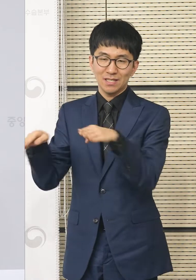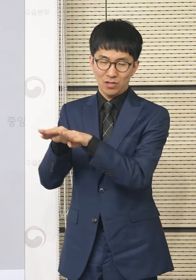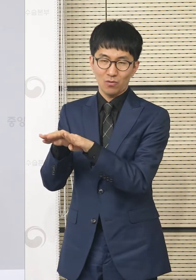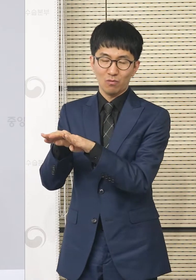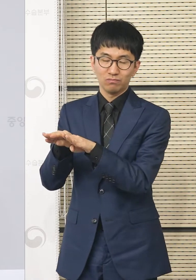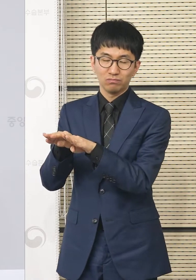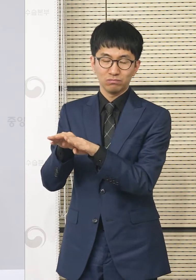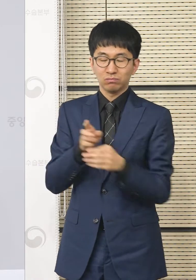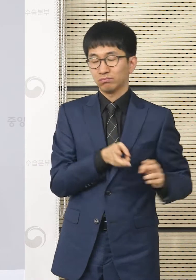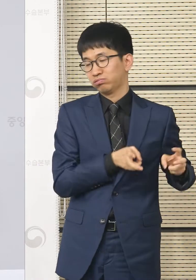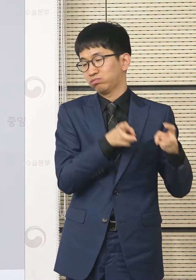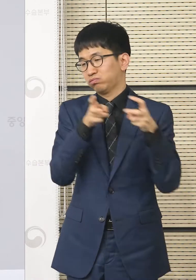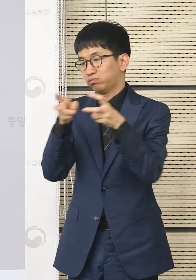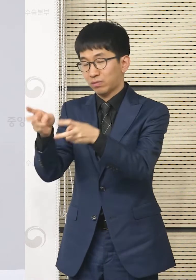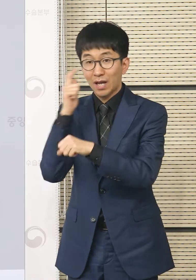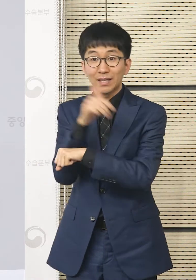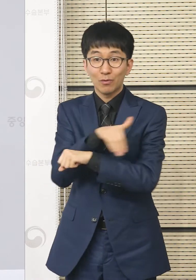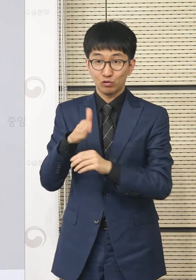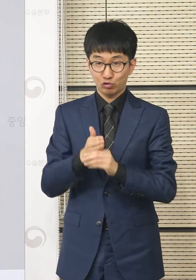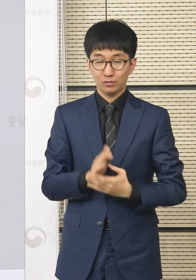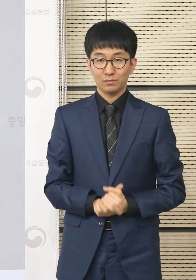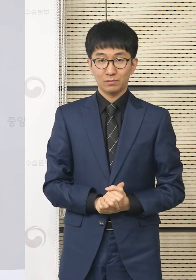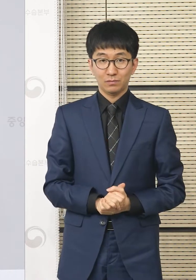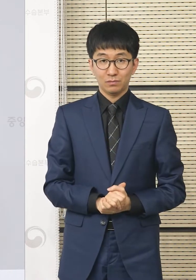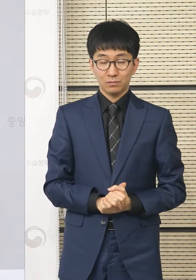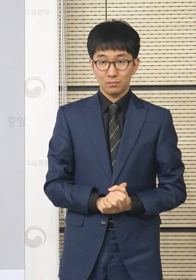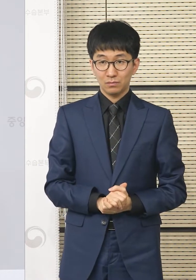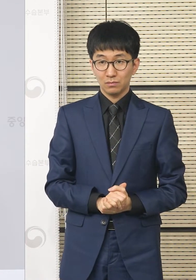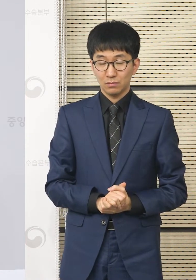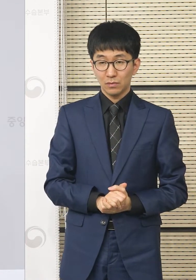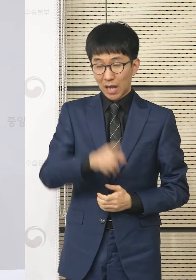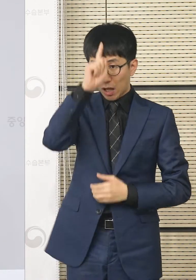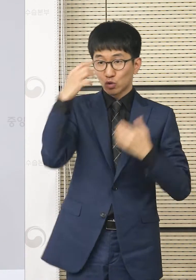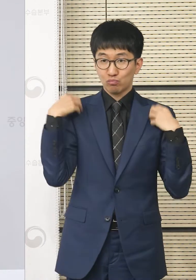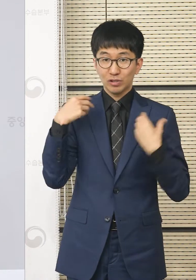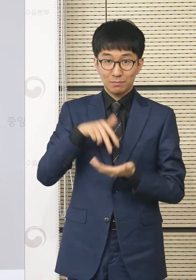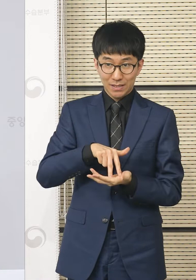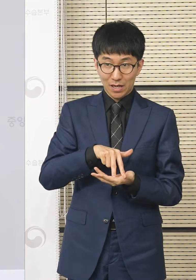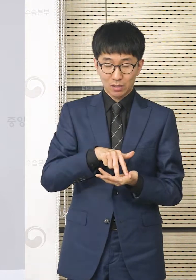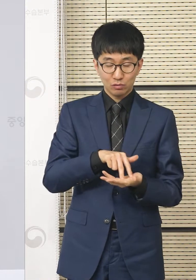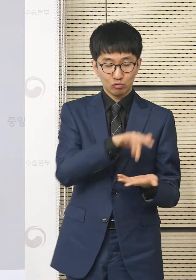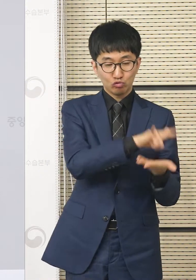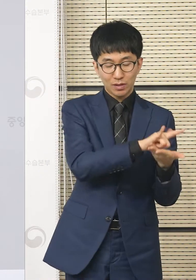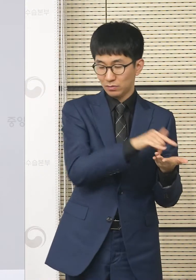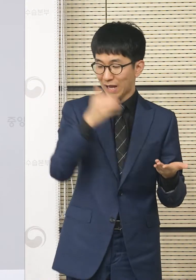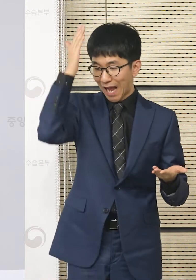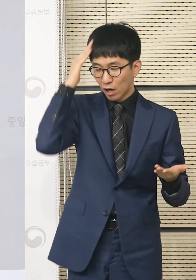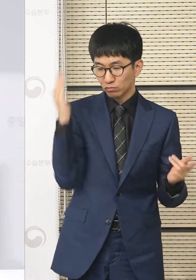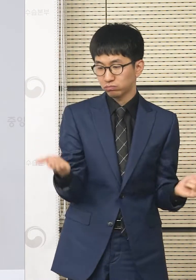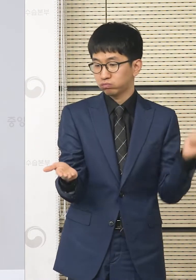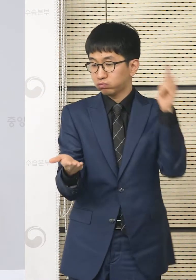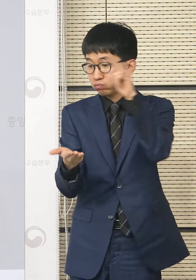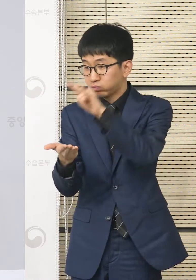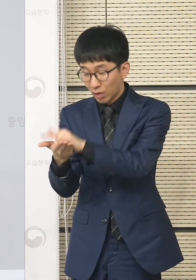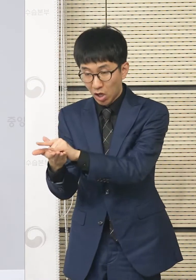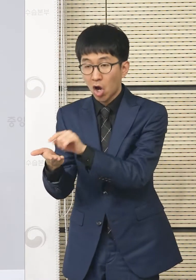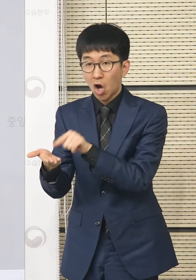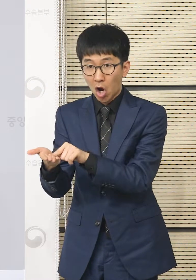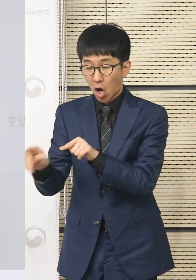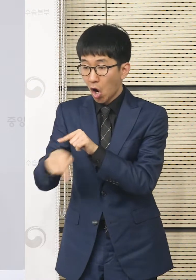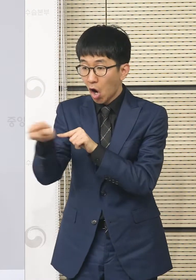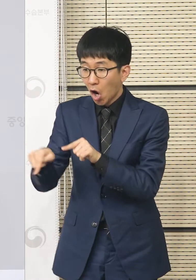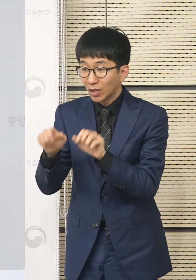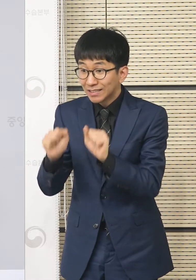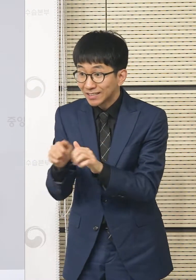정부는 우한 국민들과 그 가족들이 안전하게 머무르실 수 있도록 임시생활시설에 세심한